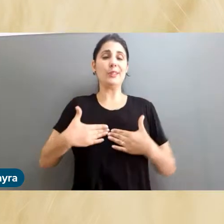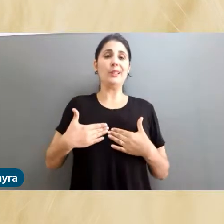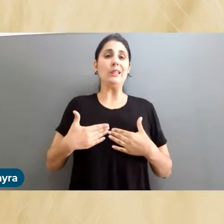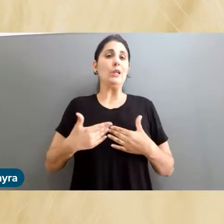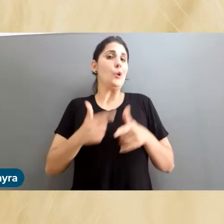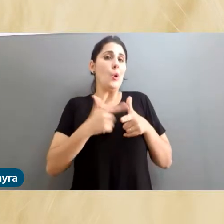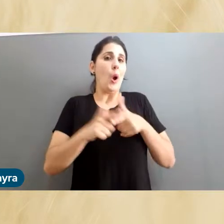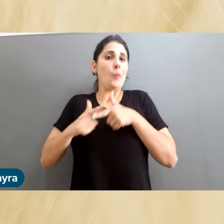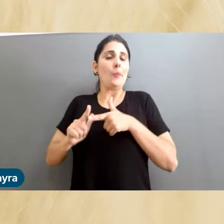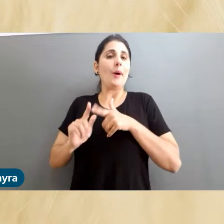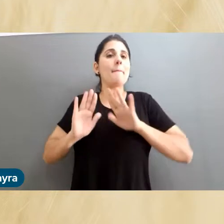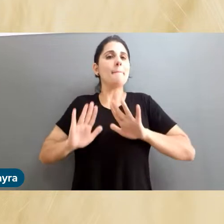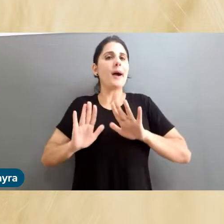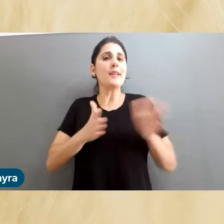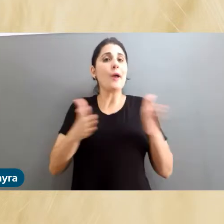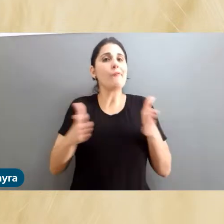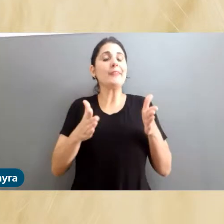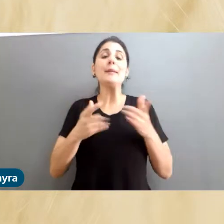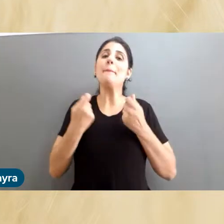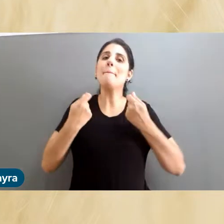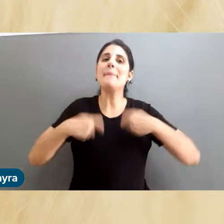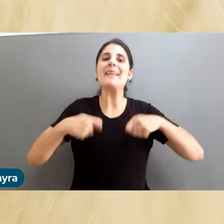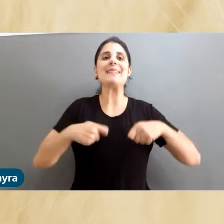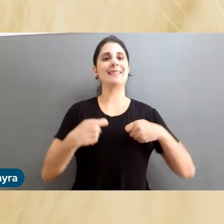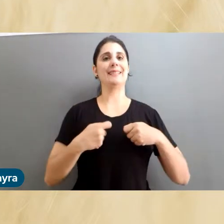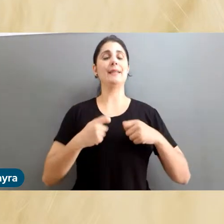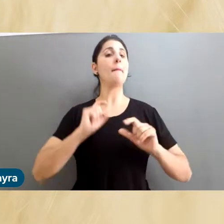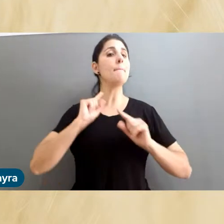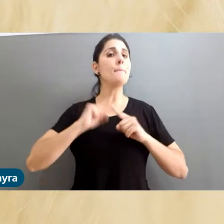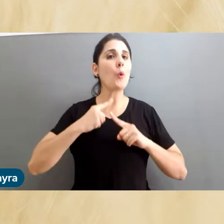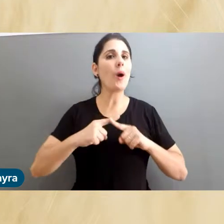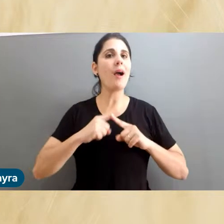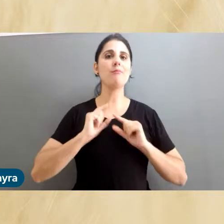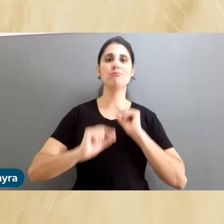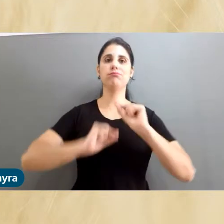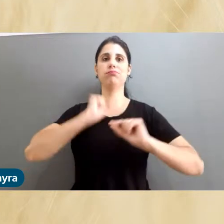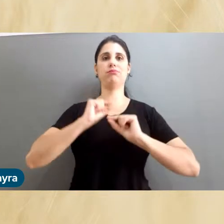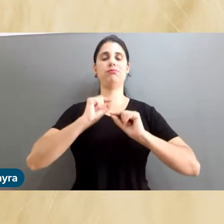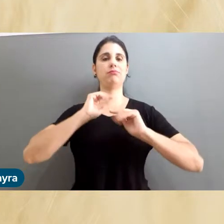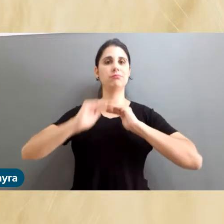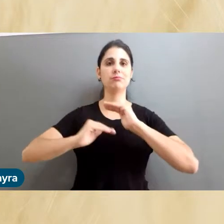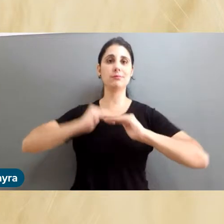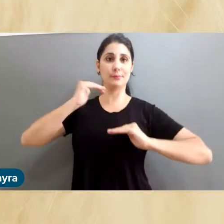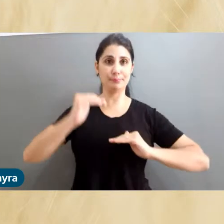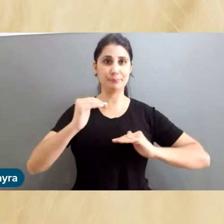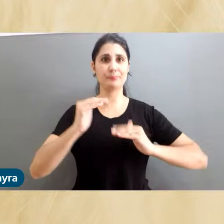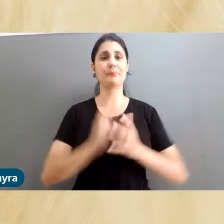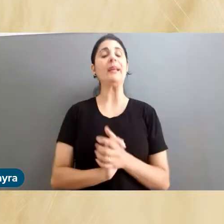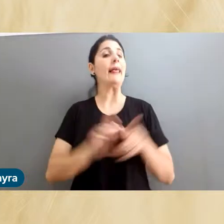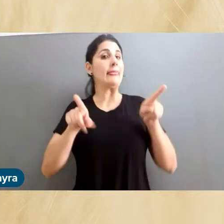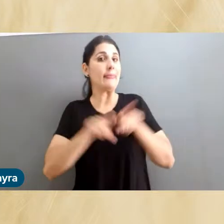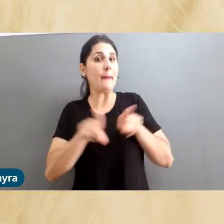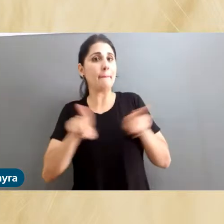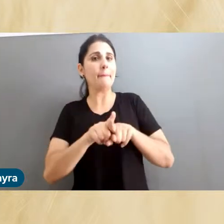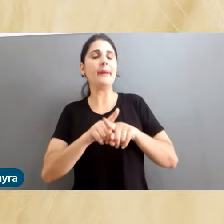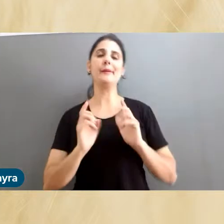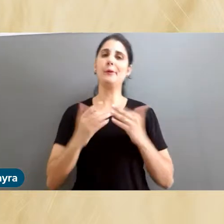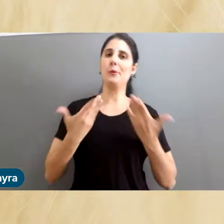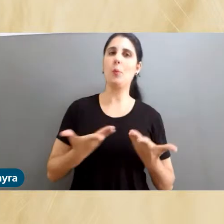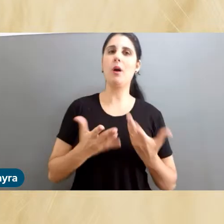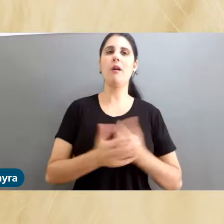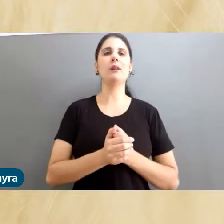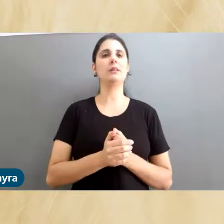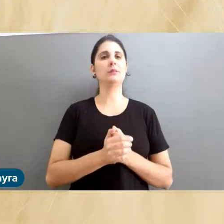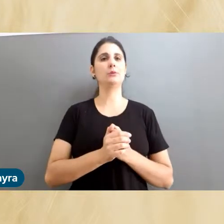mas é uma fase necessária para que nós possamos atingir o próximo nível. Da mesma forma, quando nós chegamos nos